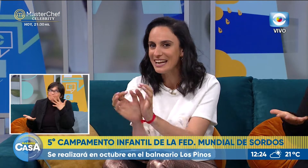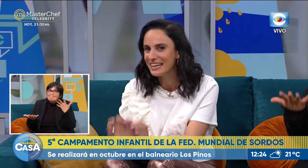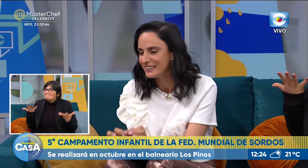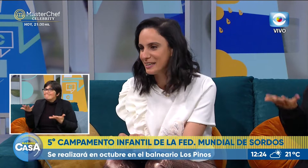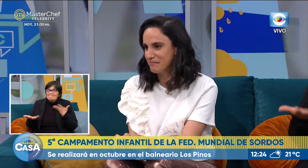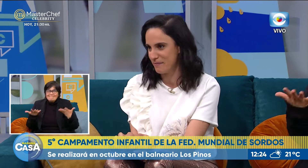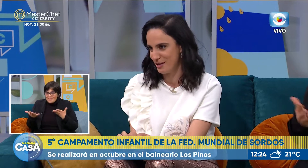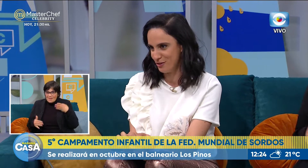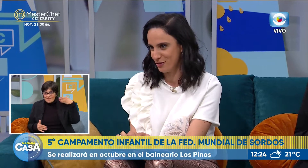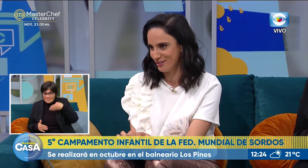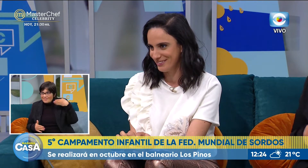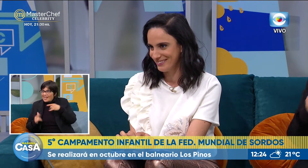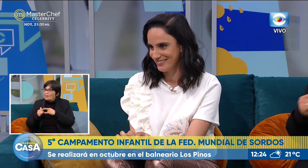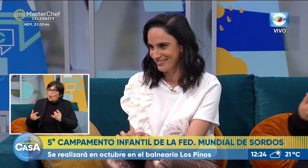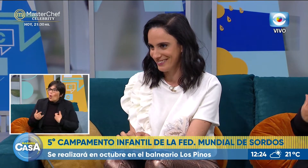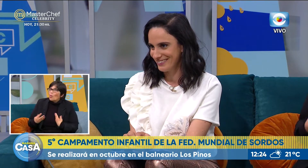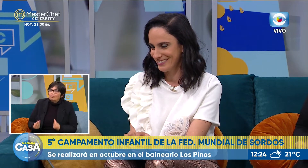ti estar en este campamento?